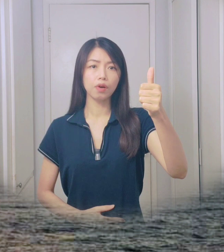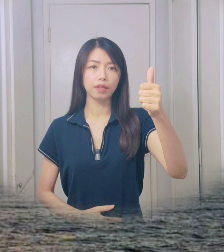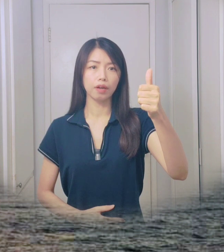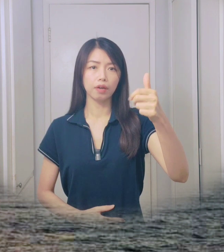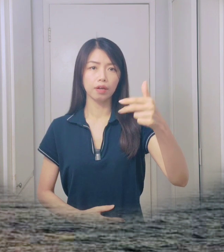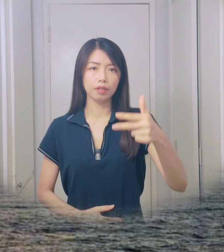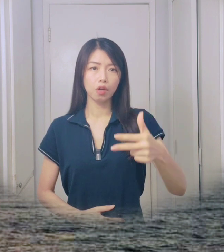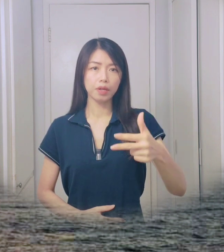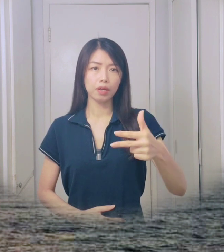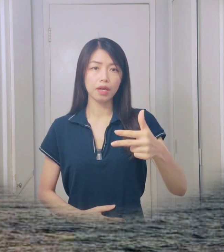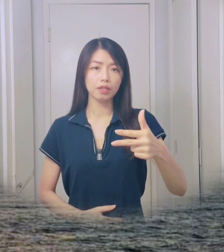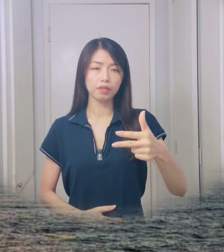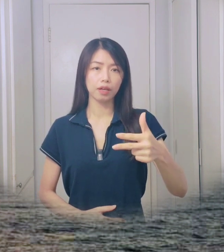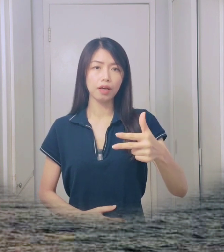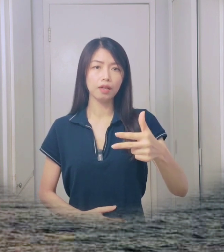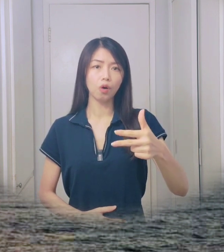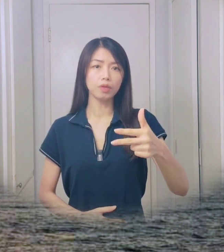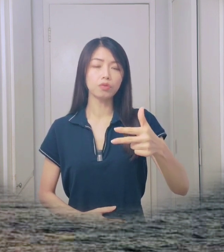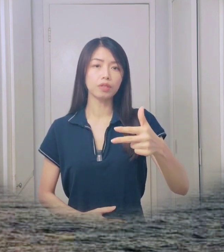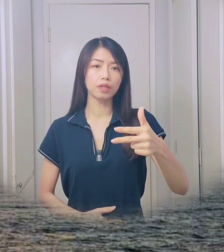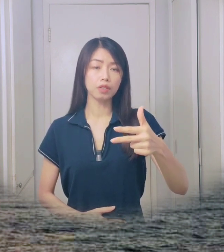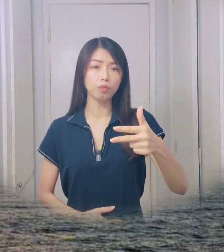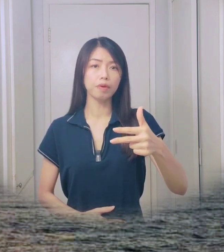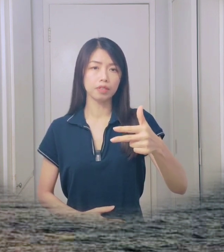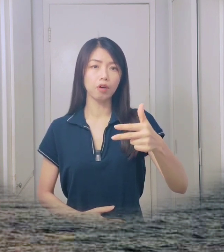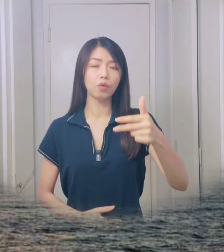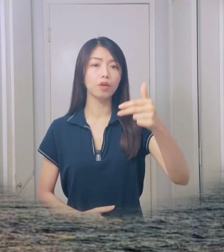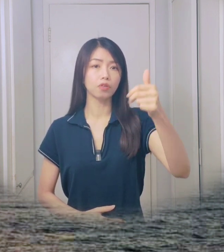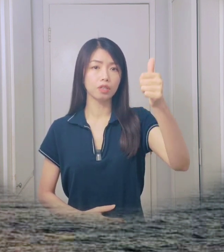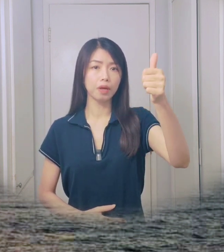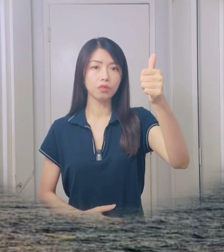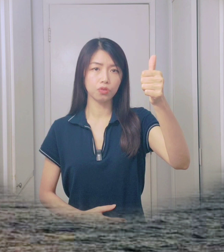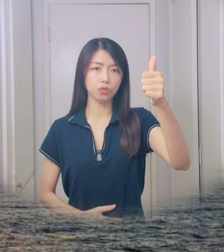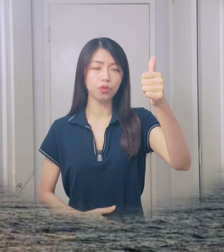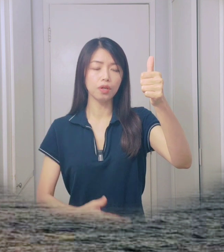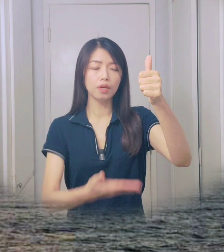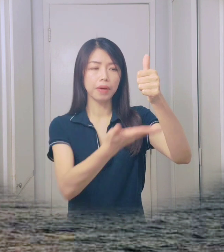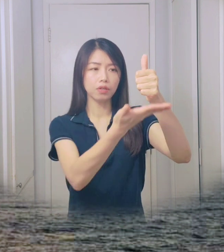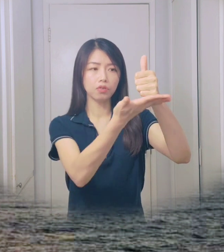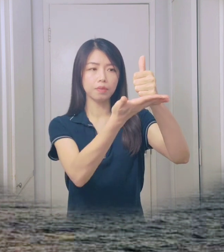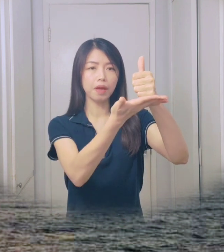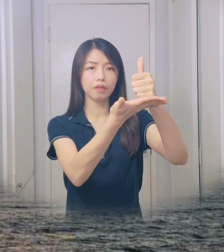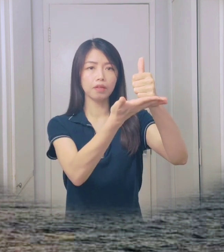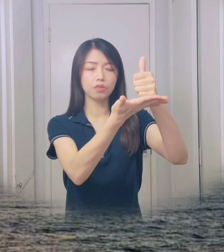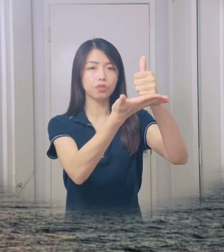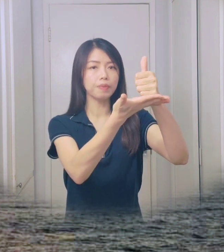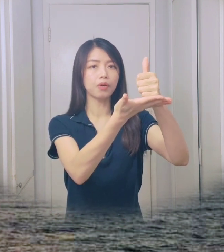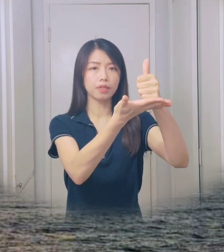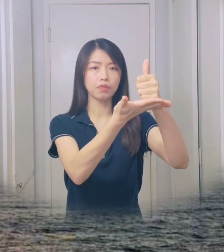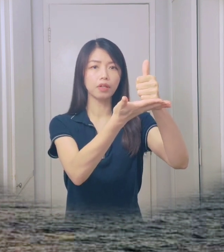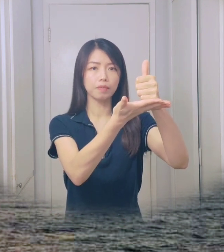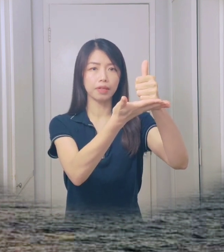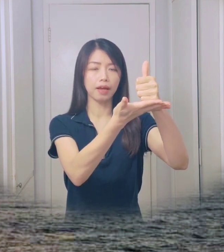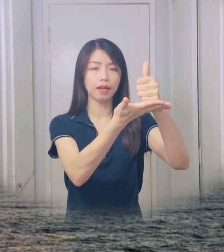뜻의 수어가 돼요. 처음에 이렇게 시작하셨다가 검지, 중지를 접으면서 올려주시면 주, 받쳐주시면